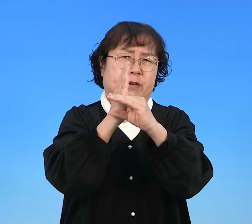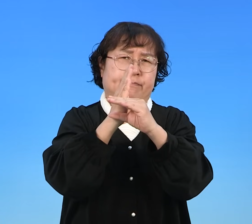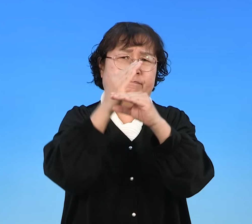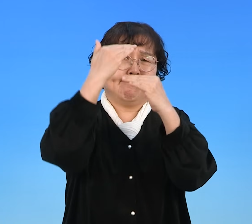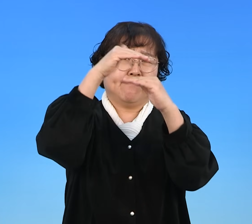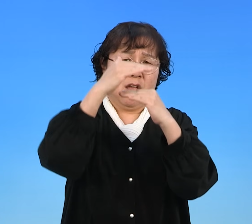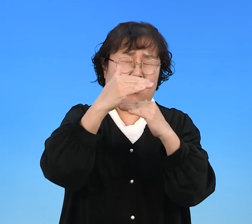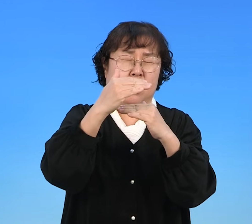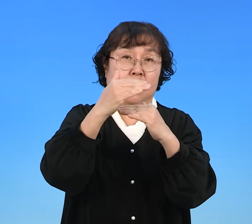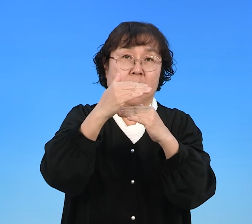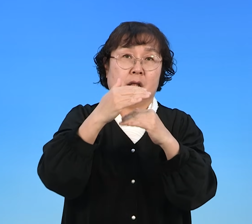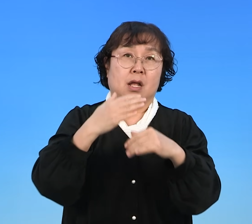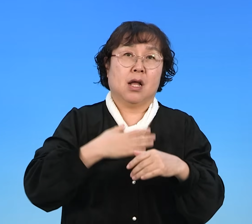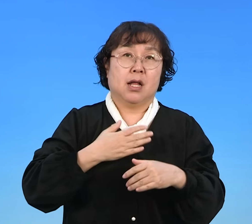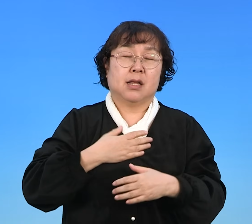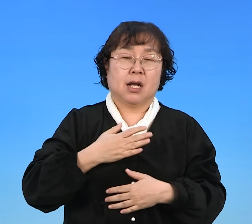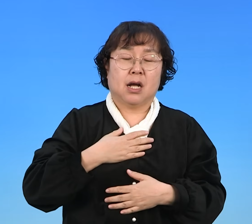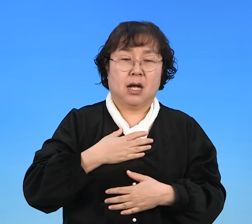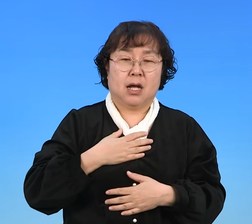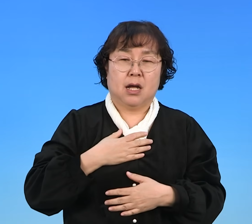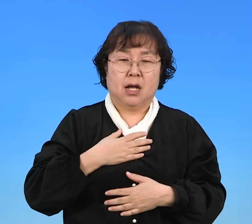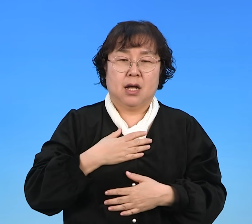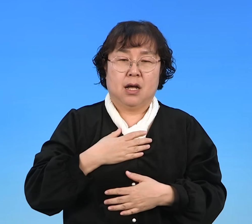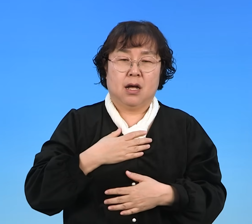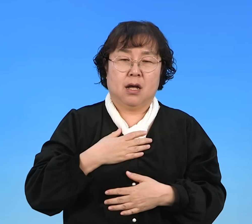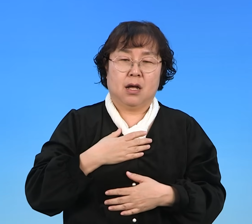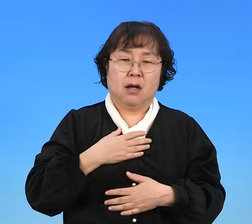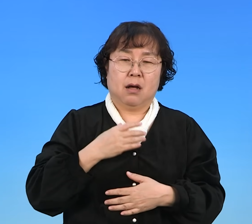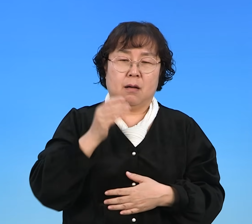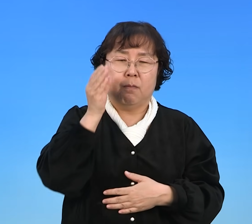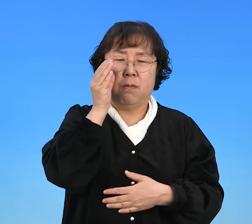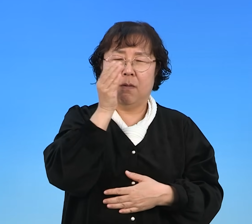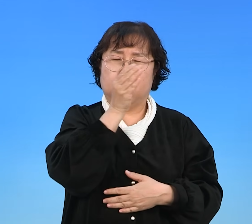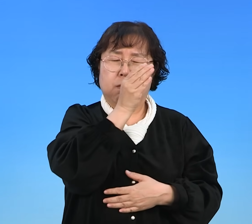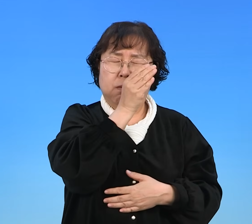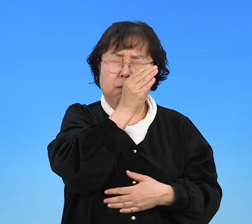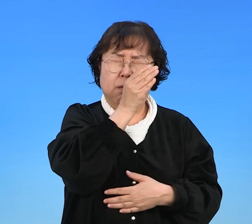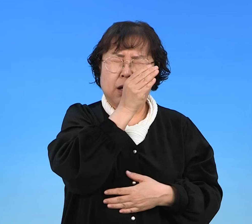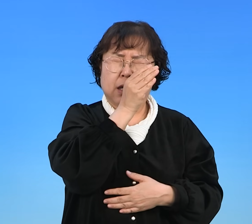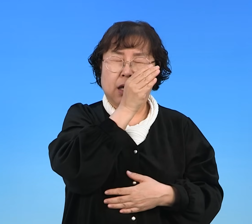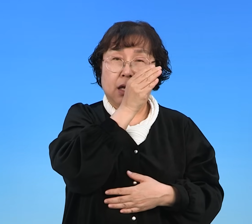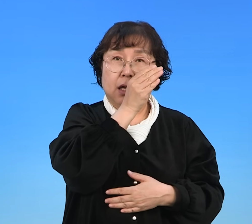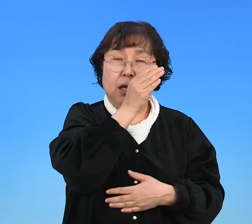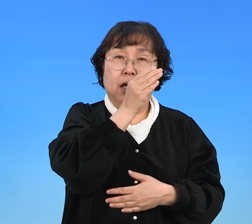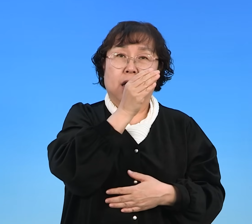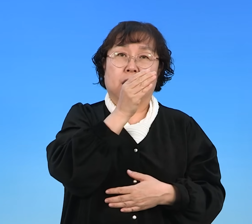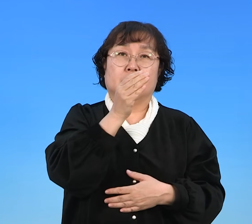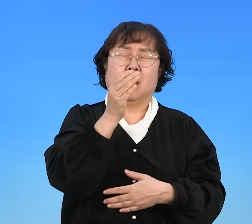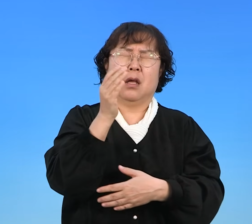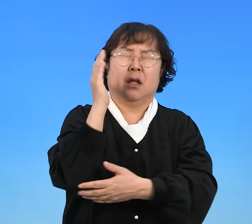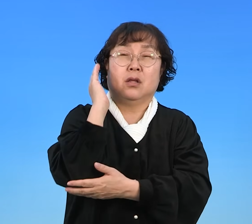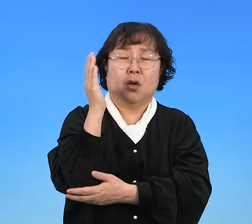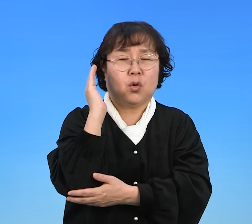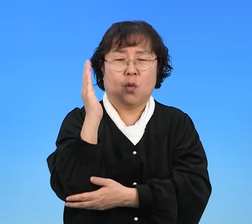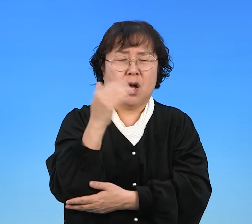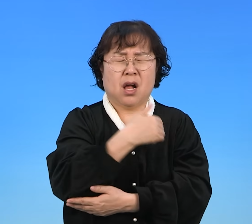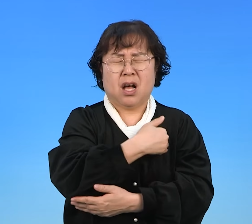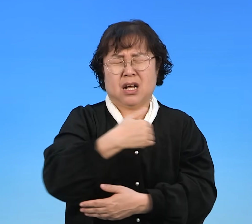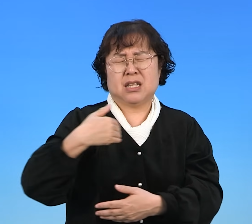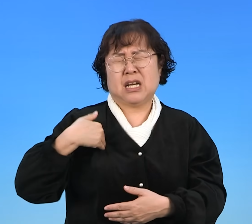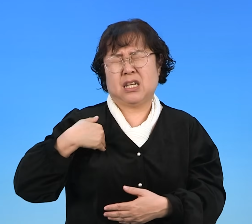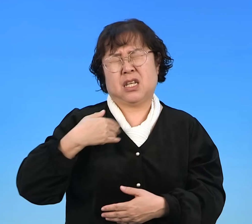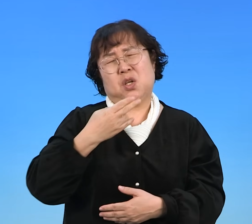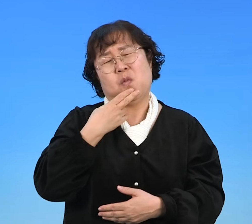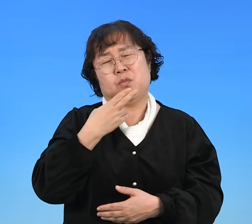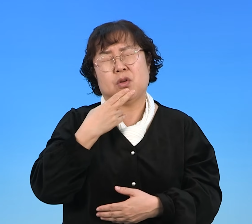포인트였는데 아무렇지도 않은 것처럼 설교할 자신이 없는 거예요. 괜히 성도들을 내가 괴롭히는